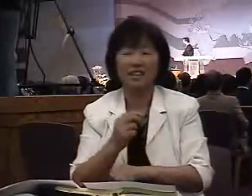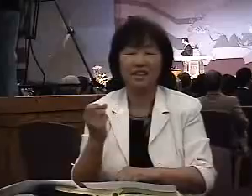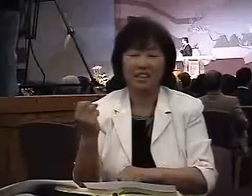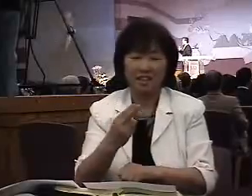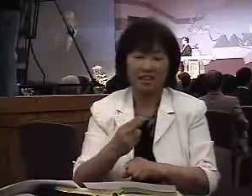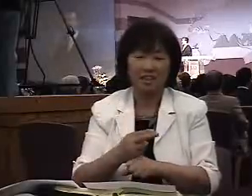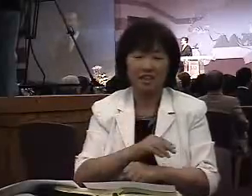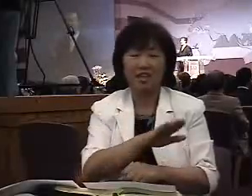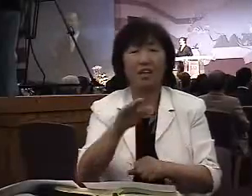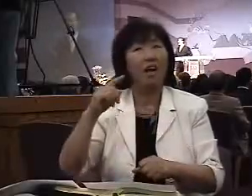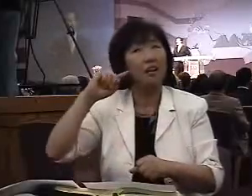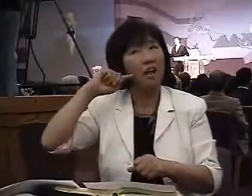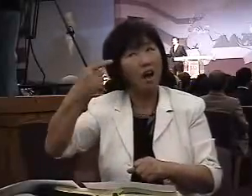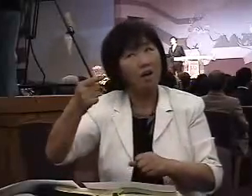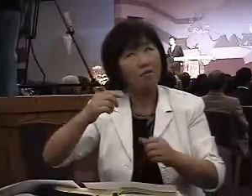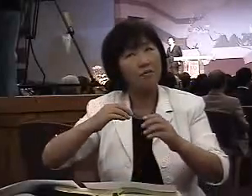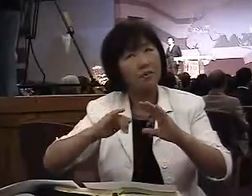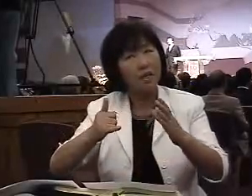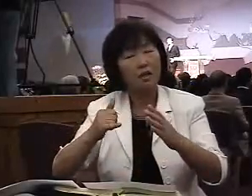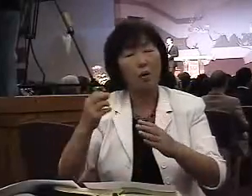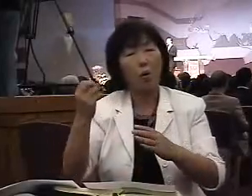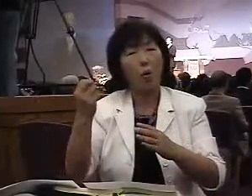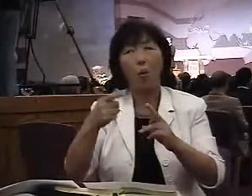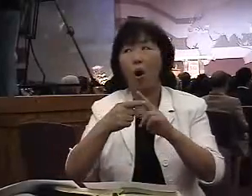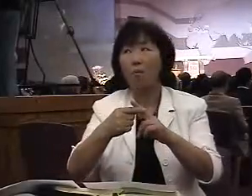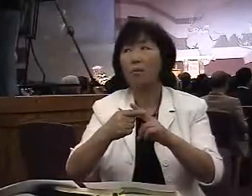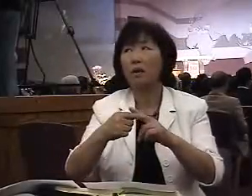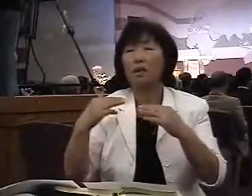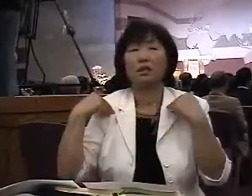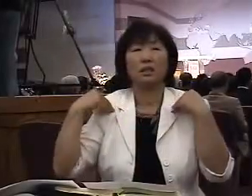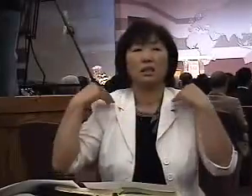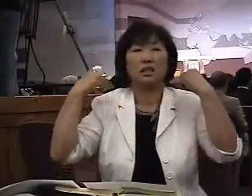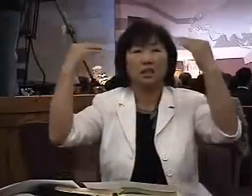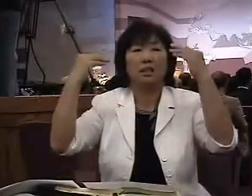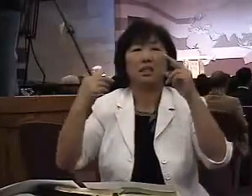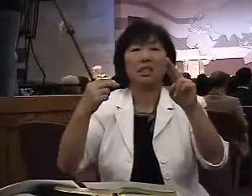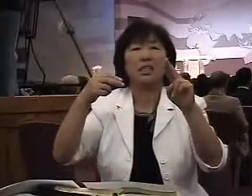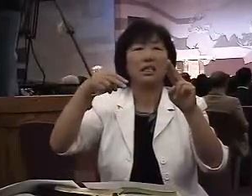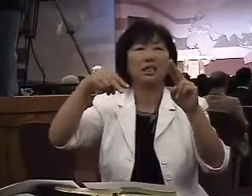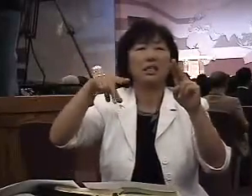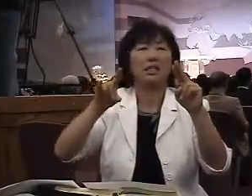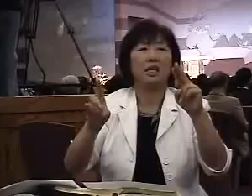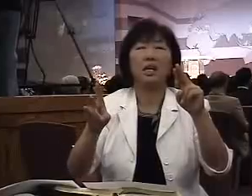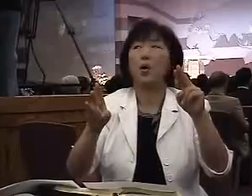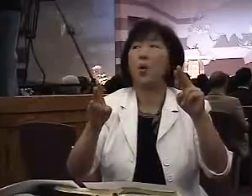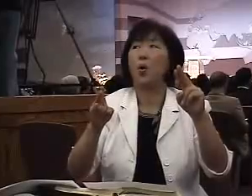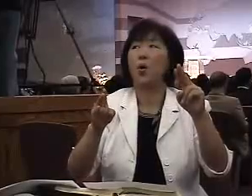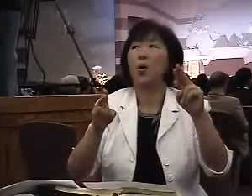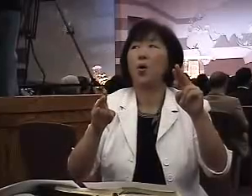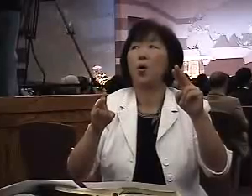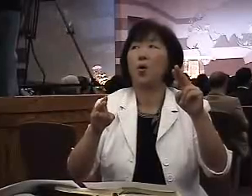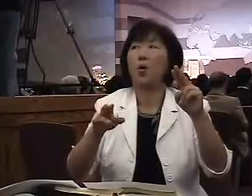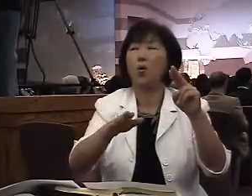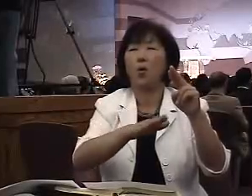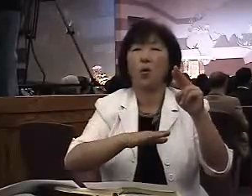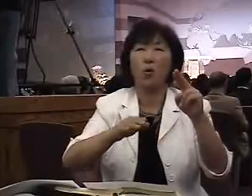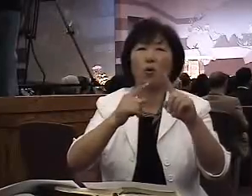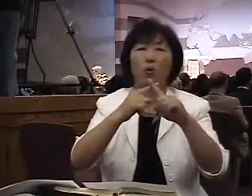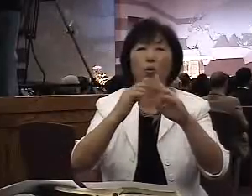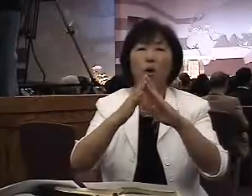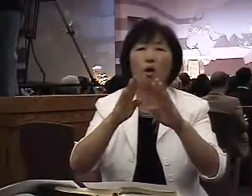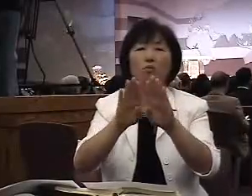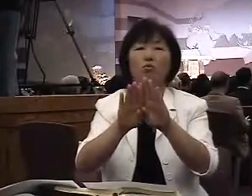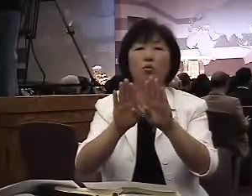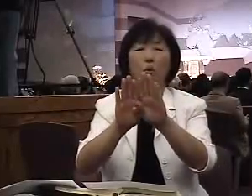그리고 우리 다음 세대와 이미 성인이 된 2세대들을 위하여 또한 커뮤니티를 위하여 교회 문을 활짝 열기